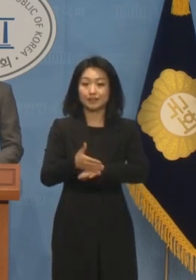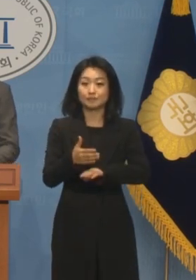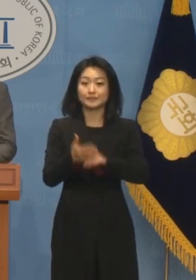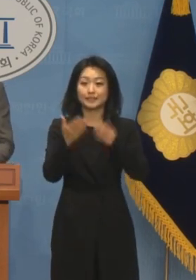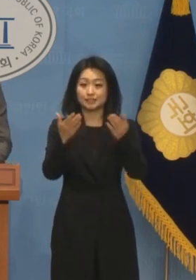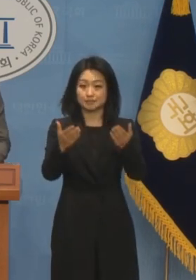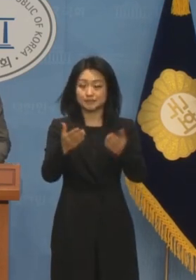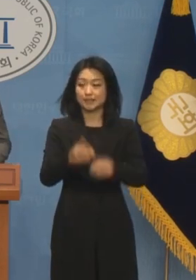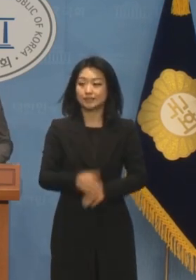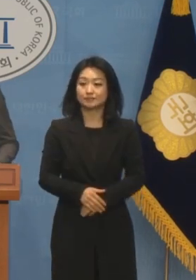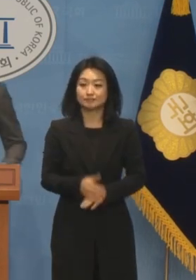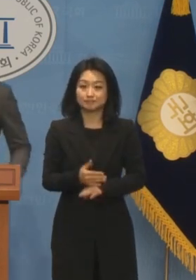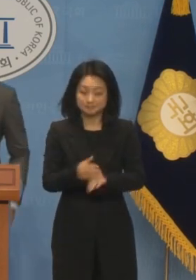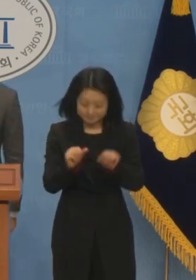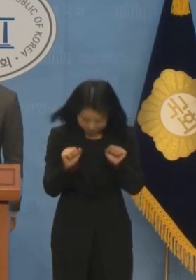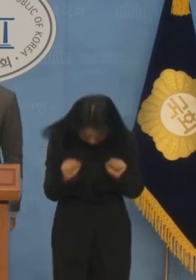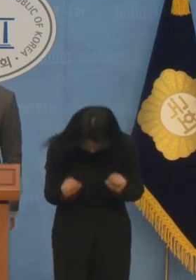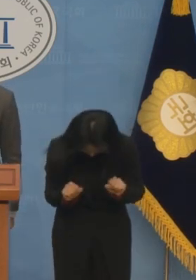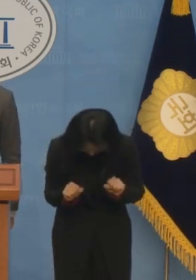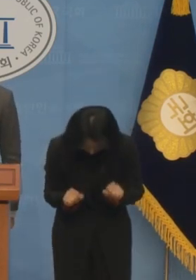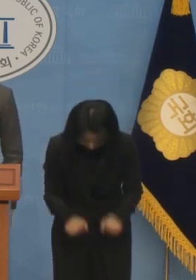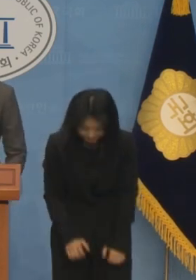감사합니다.